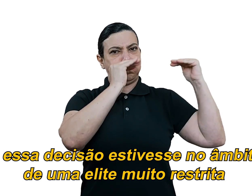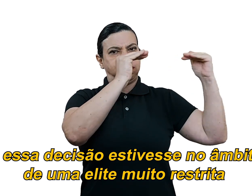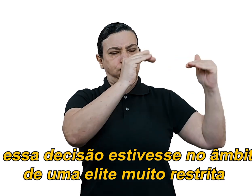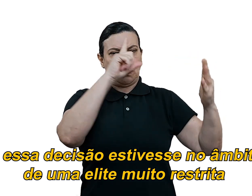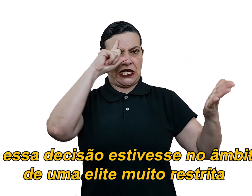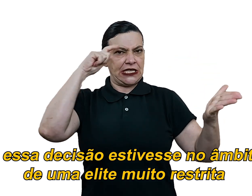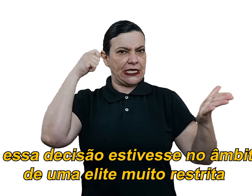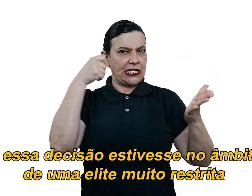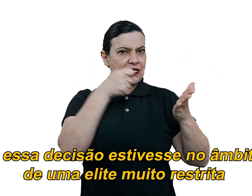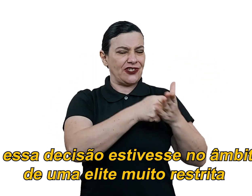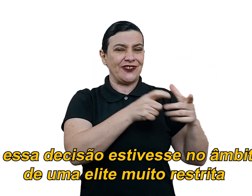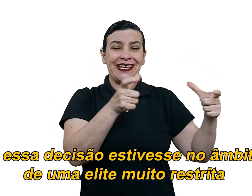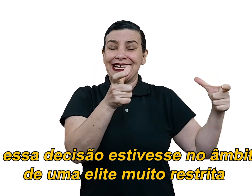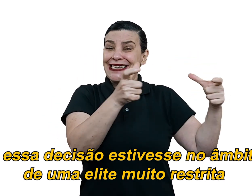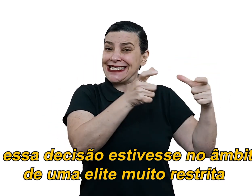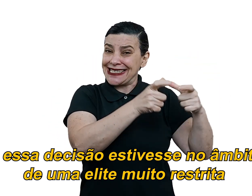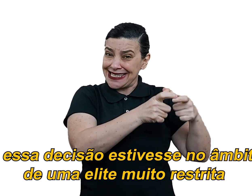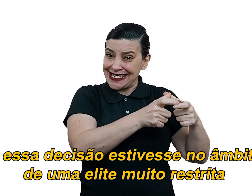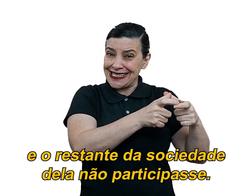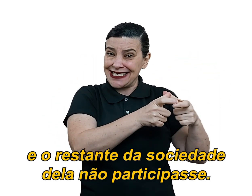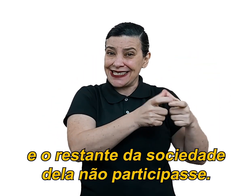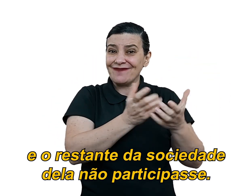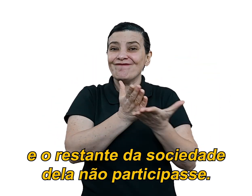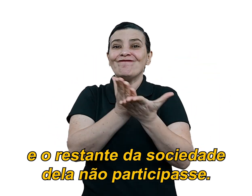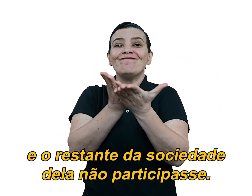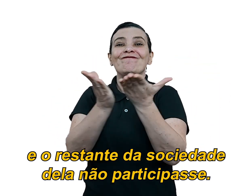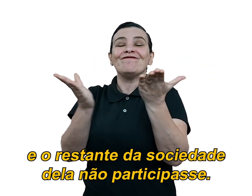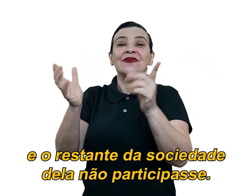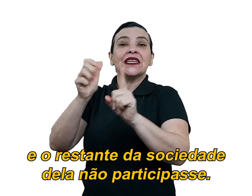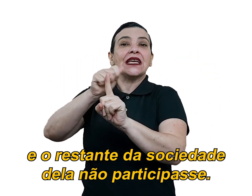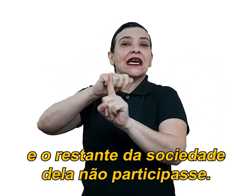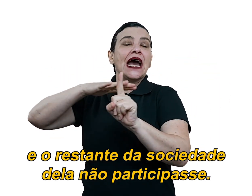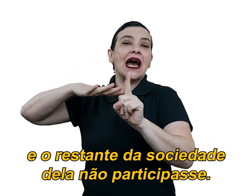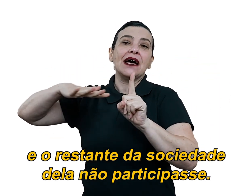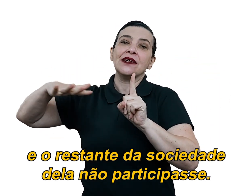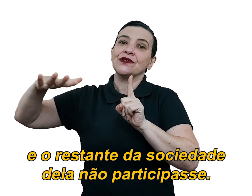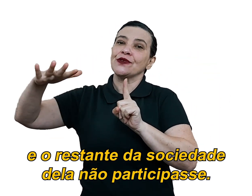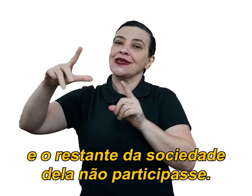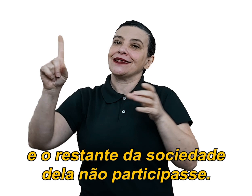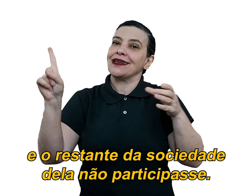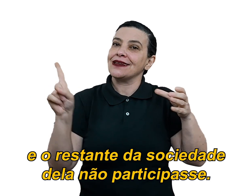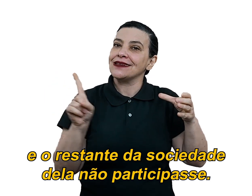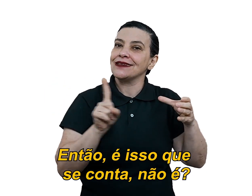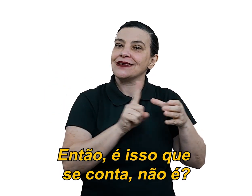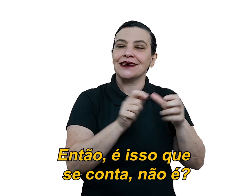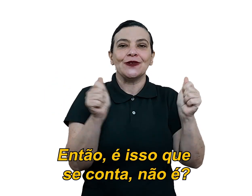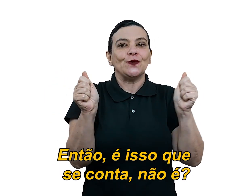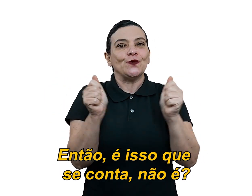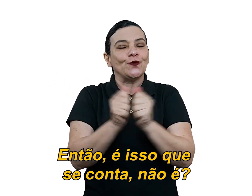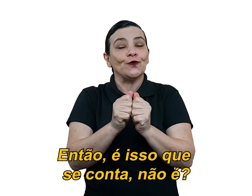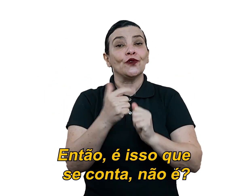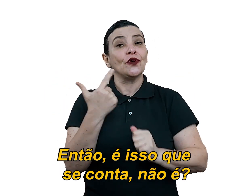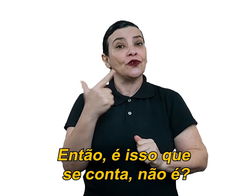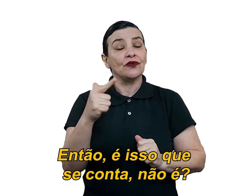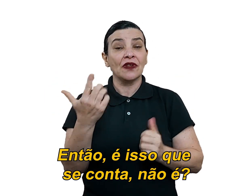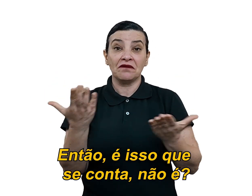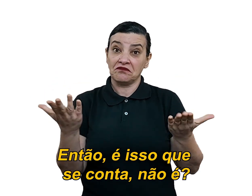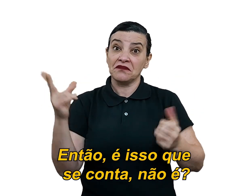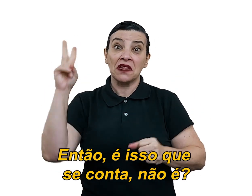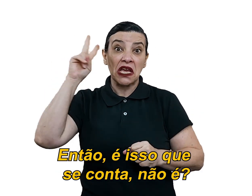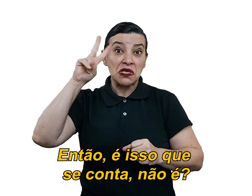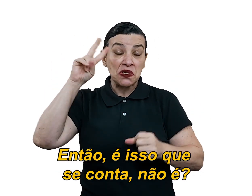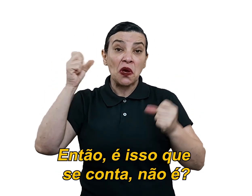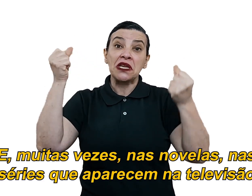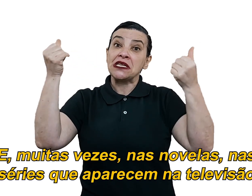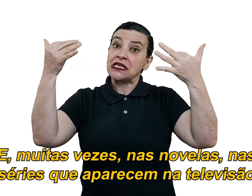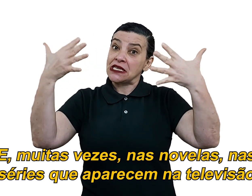de uma elite muito restrita e o restante da sociedade dela não participasse. Então, é isso que se